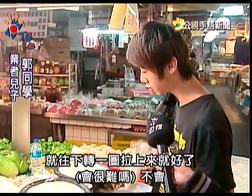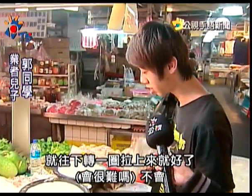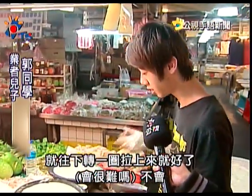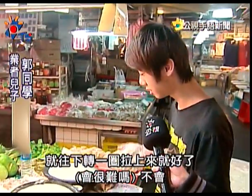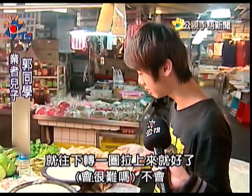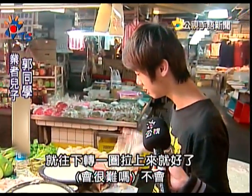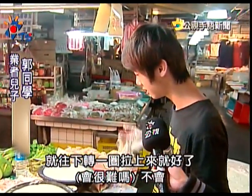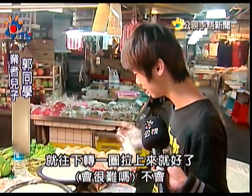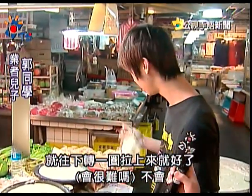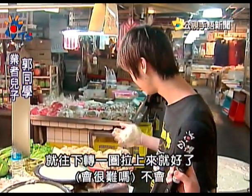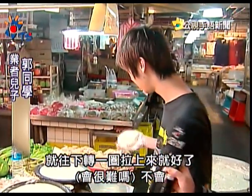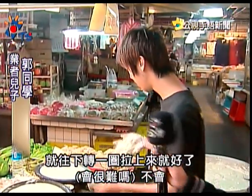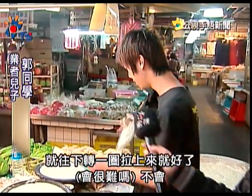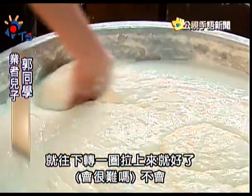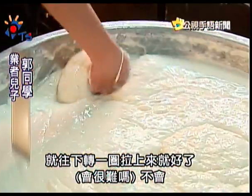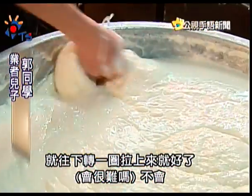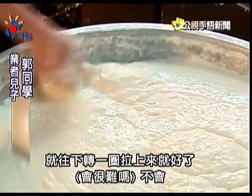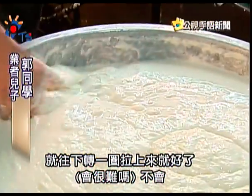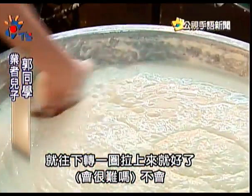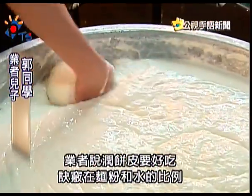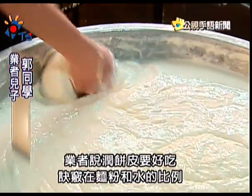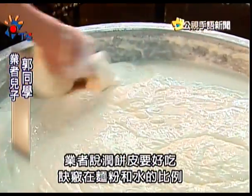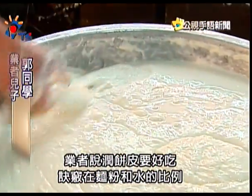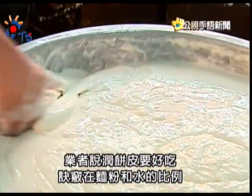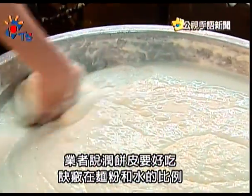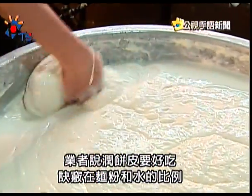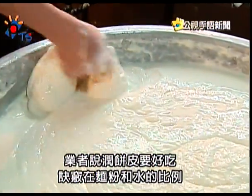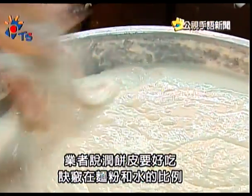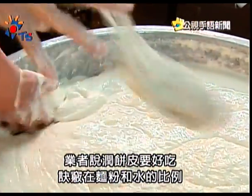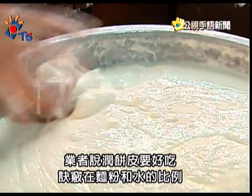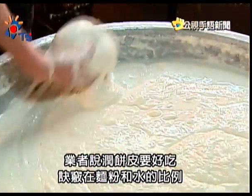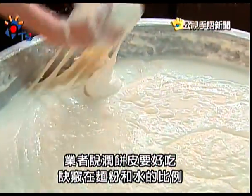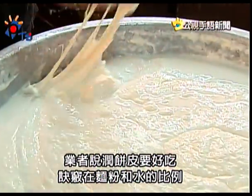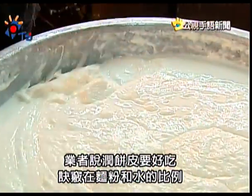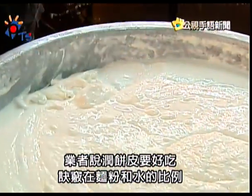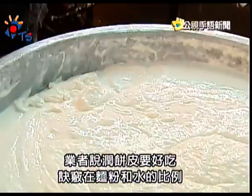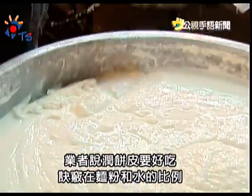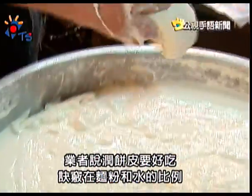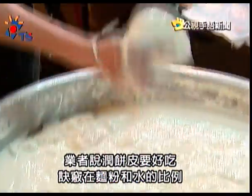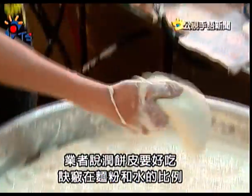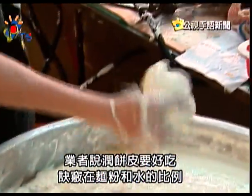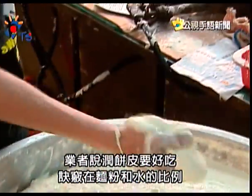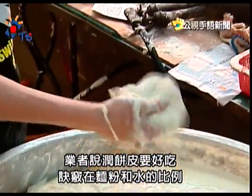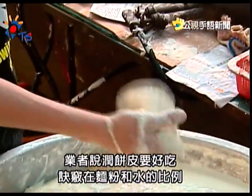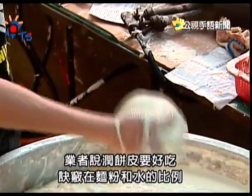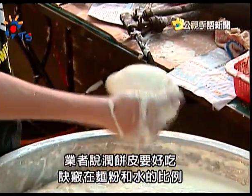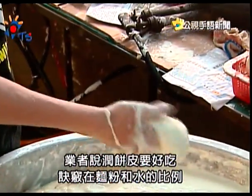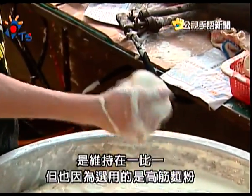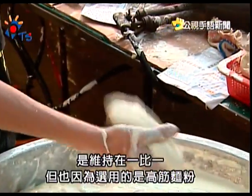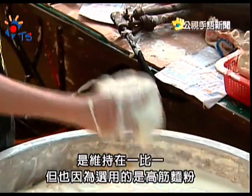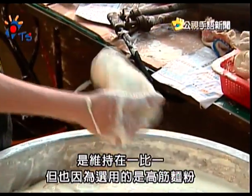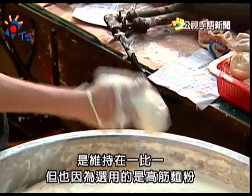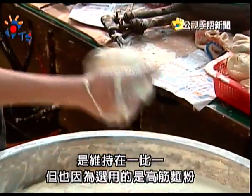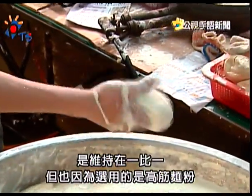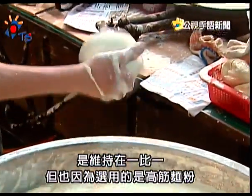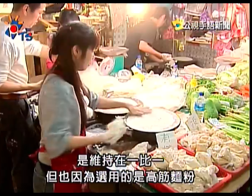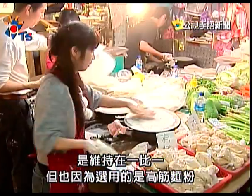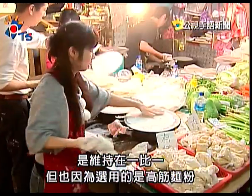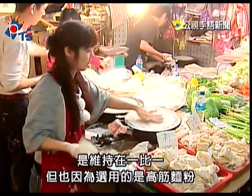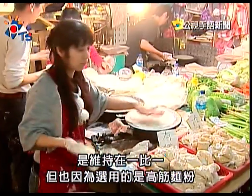会很难吗？ 业者说，润饼皮要好吃，诀窍在面粉和水的比例是维持在1:1，但因为选